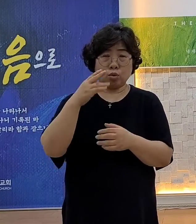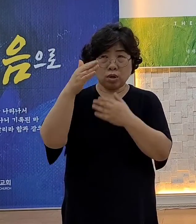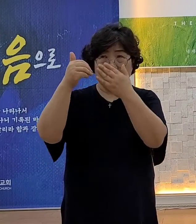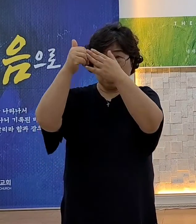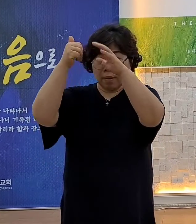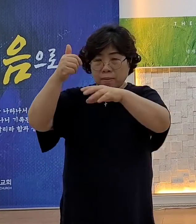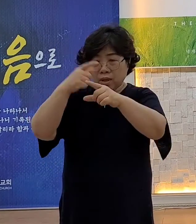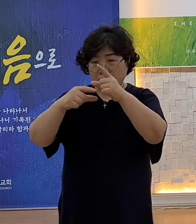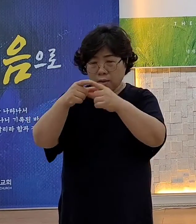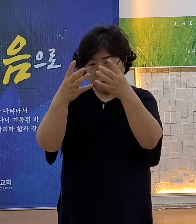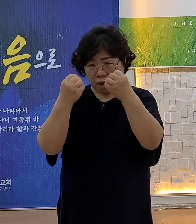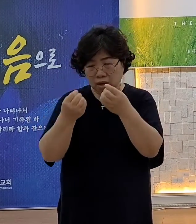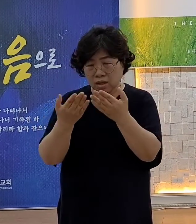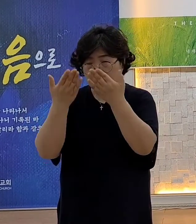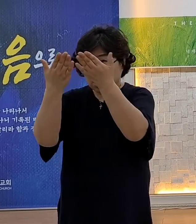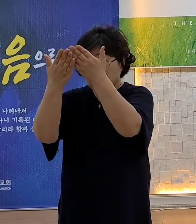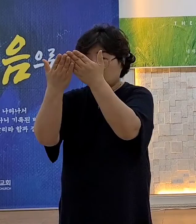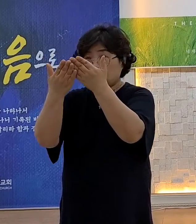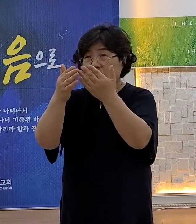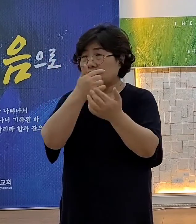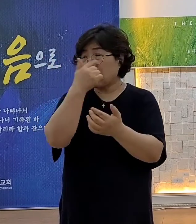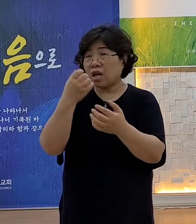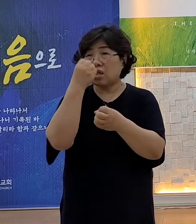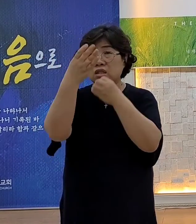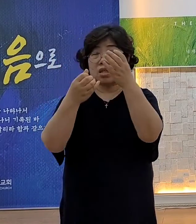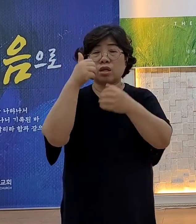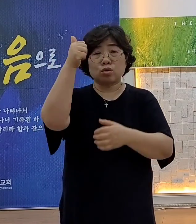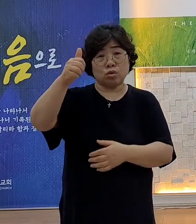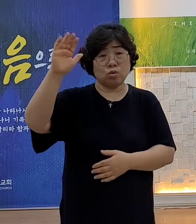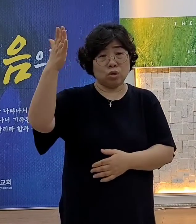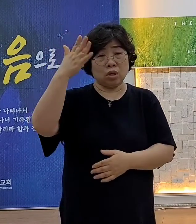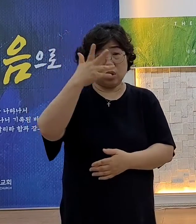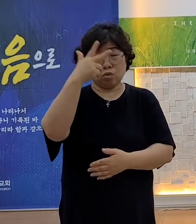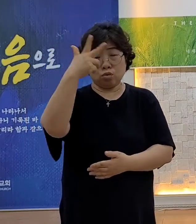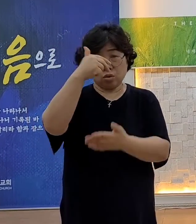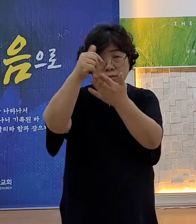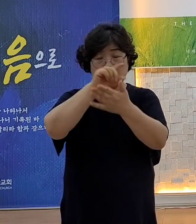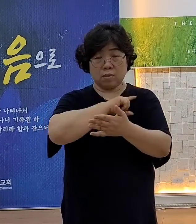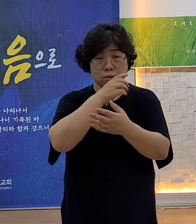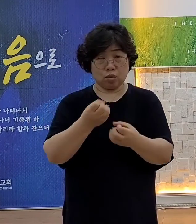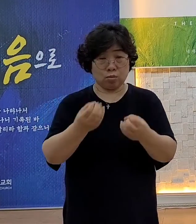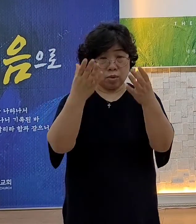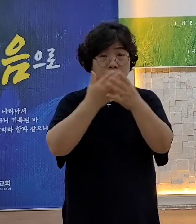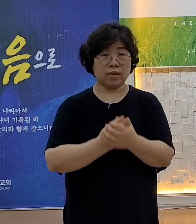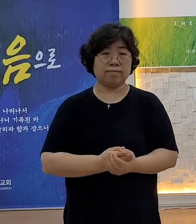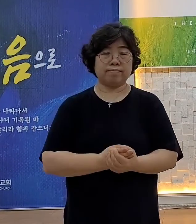또한 드릴 수 있는 간증의 주인공들 다 되시기를 주님의 이름으로 축복합니다.